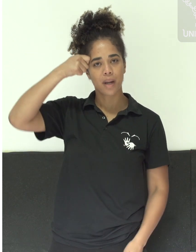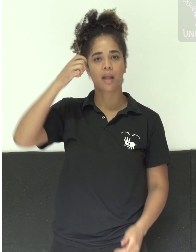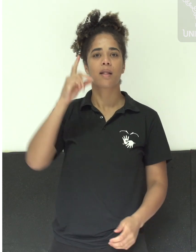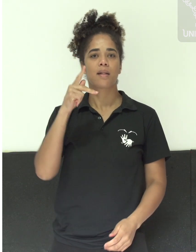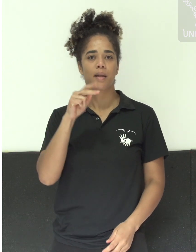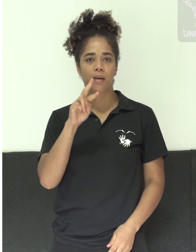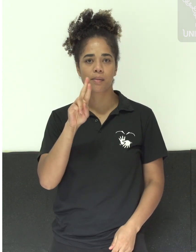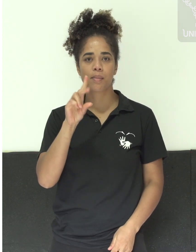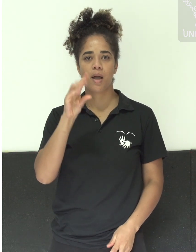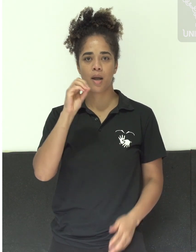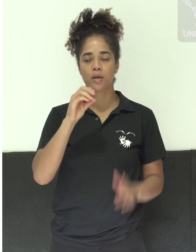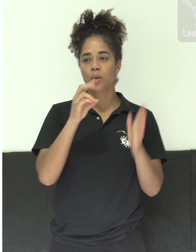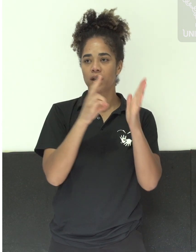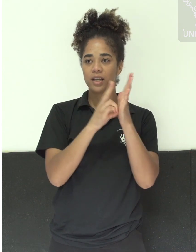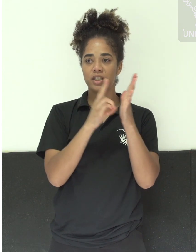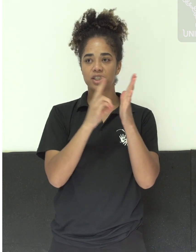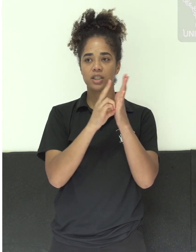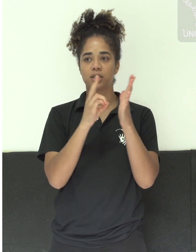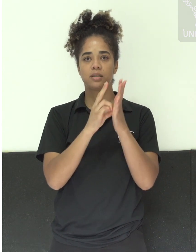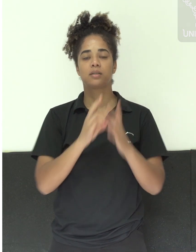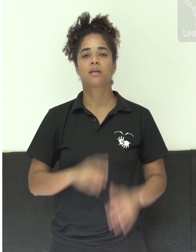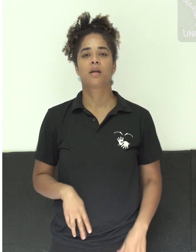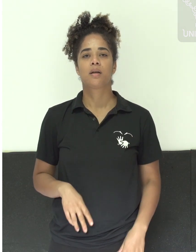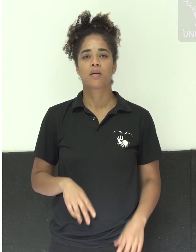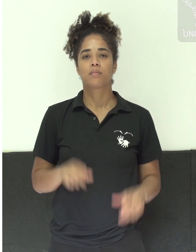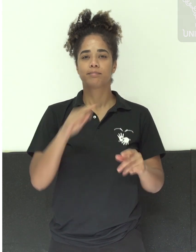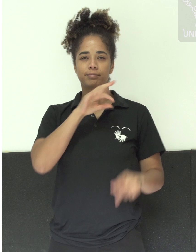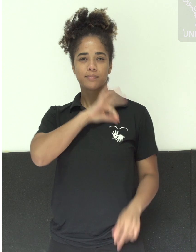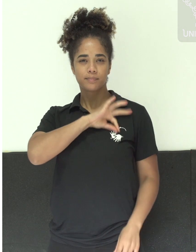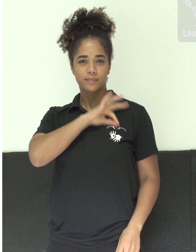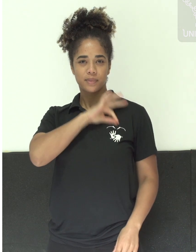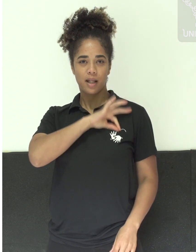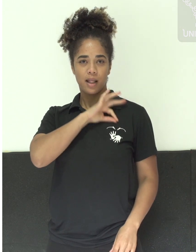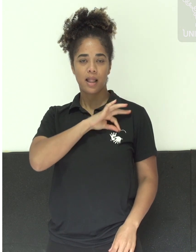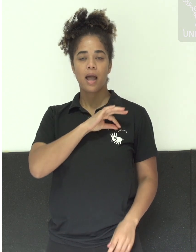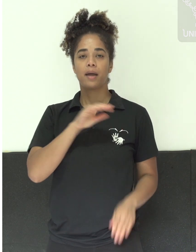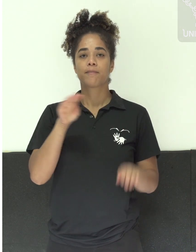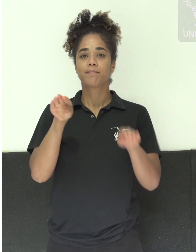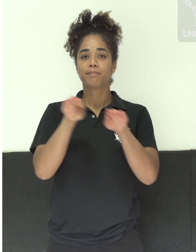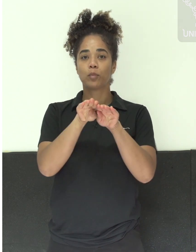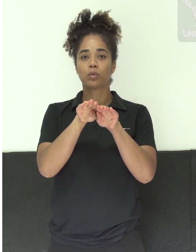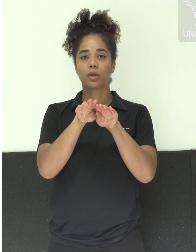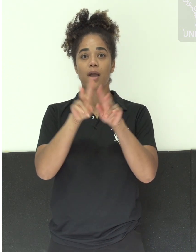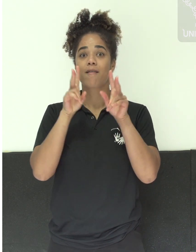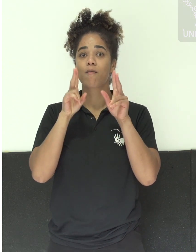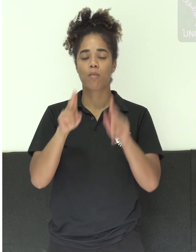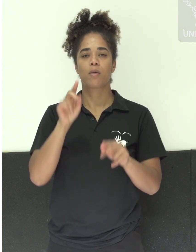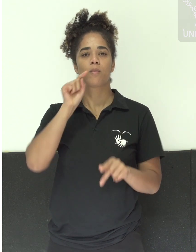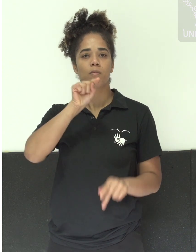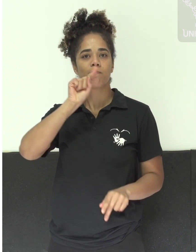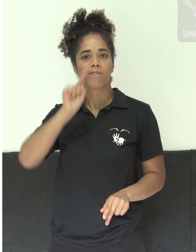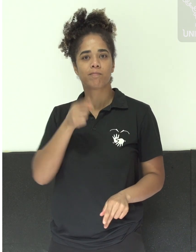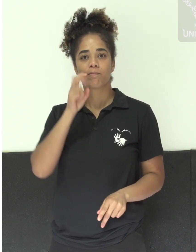pardos ou indígenas com renda familiar bruta per capita igual ou inferior a